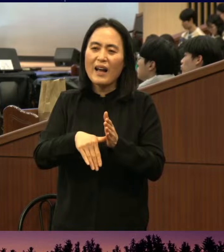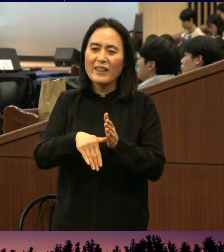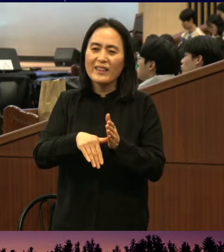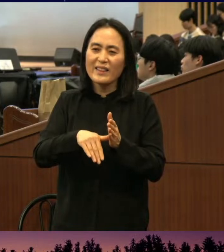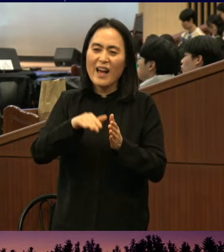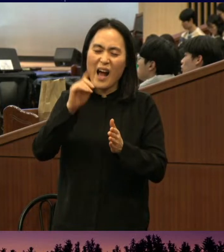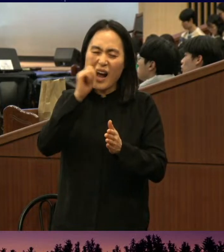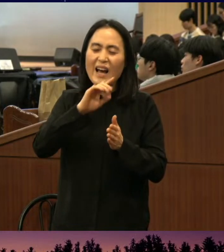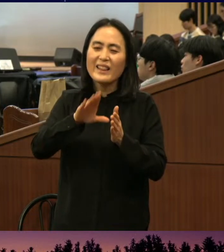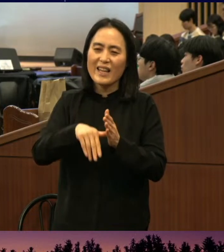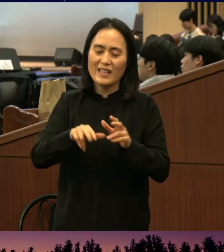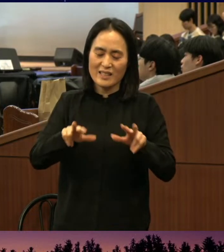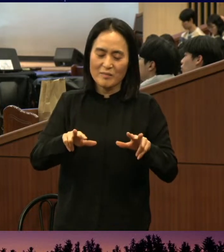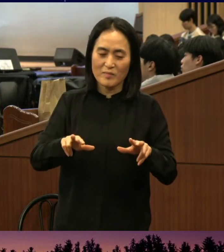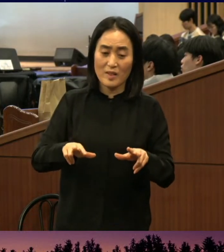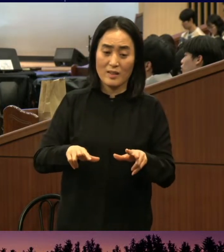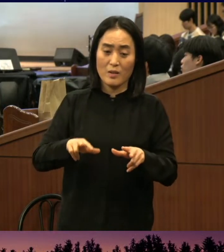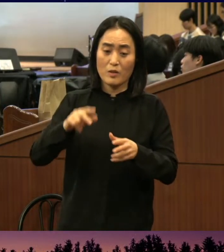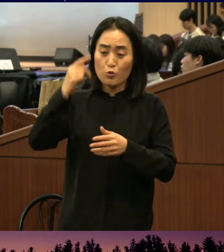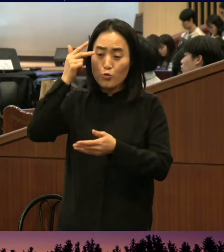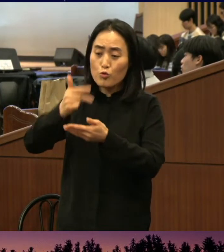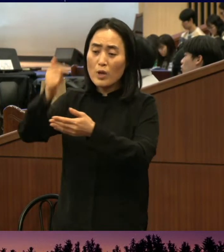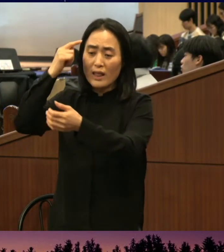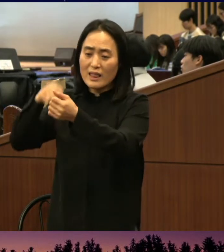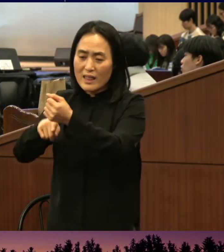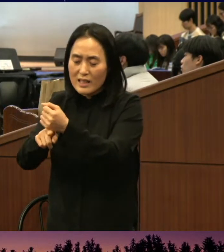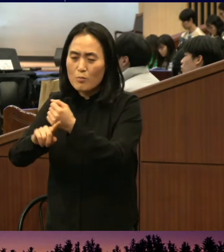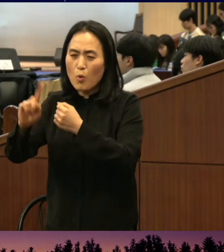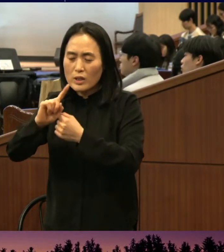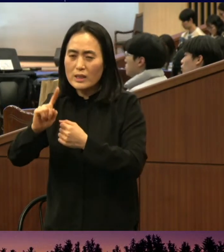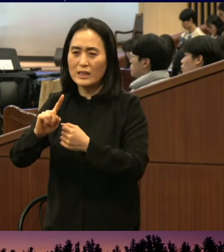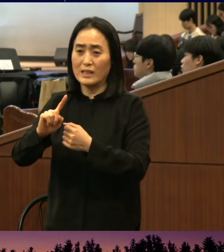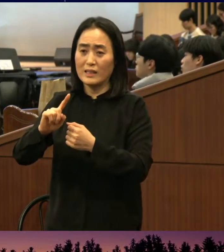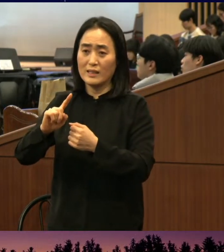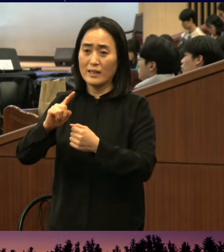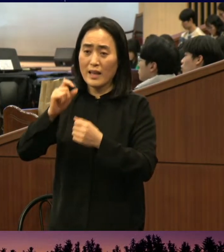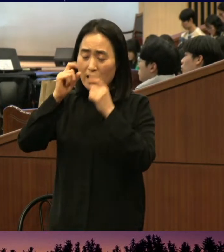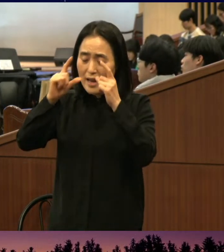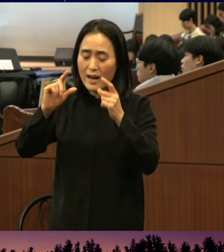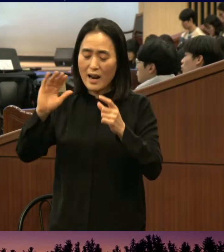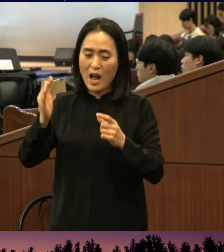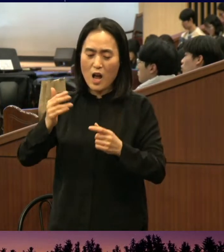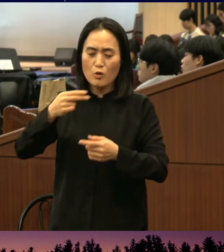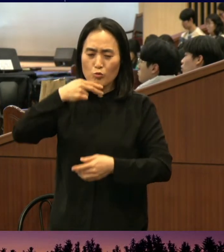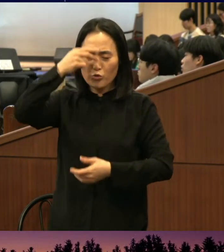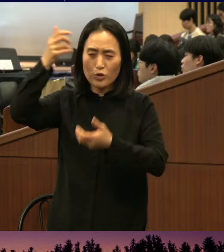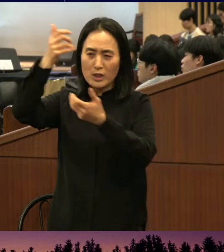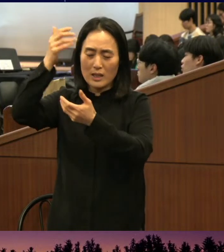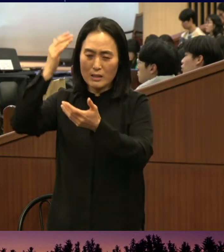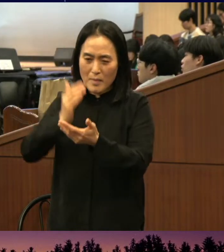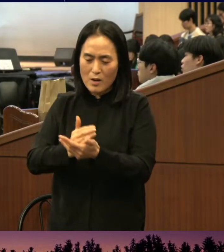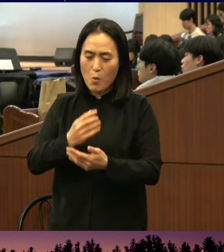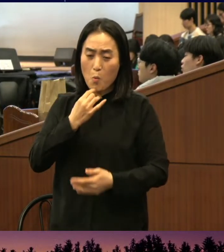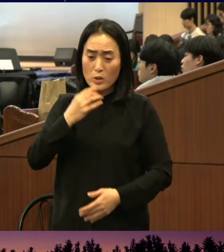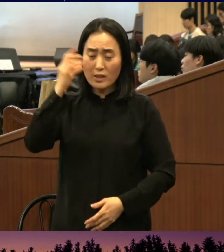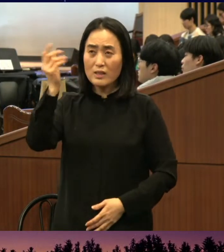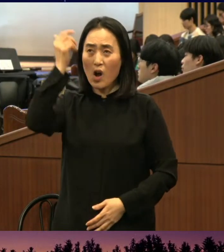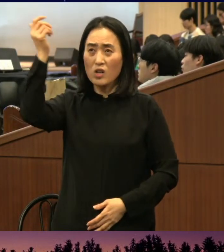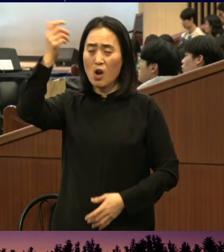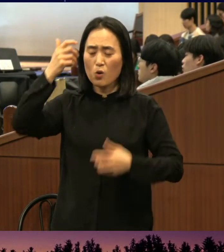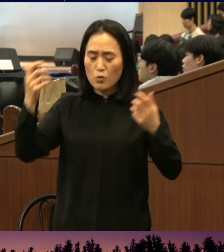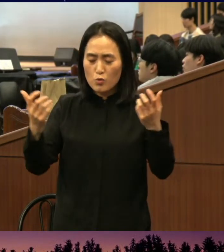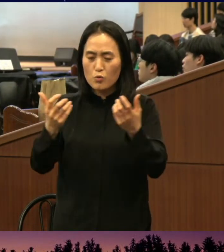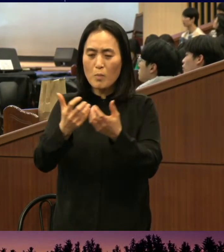뜻이 무엇인가 이해하라. 술 취하지 말라. 이는 방탕한 것이니 오직 성령으로 충만함을 받으라.